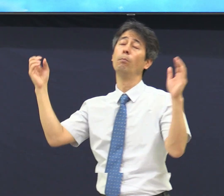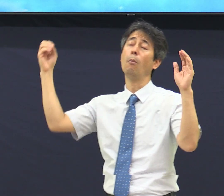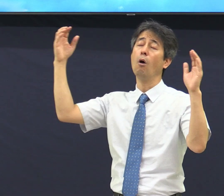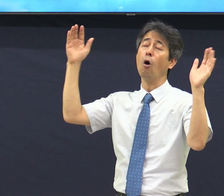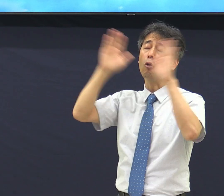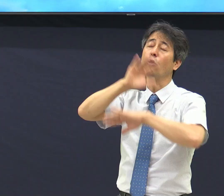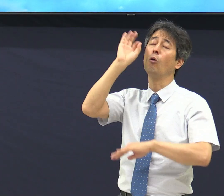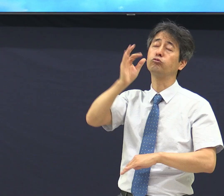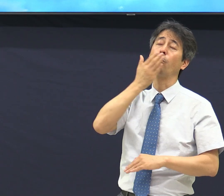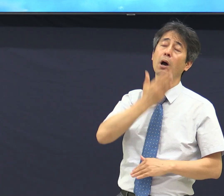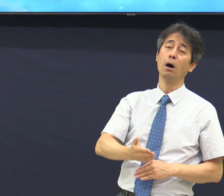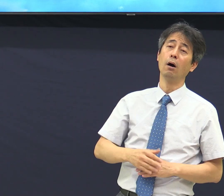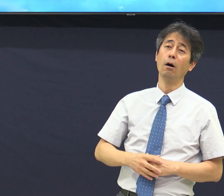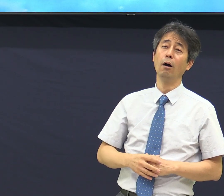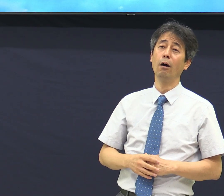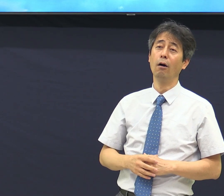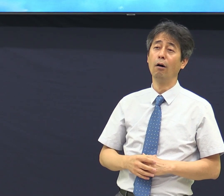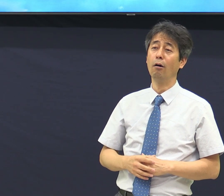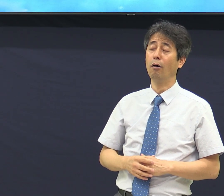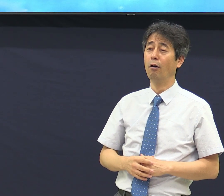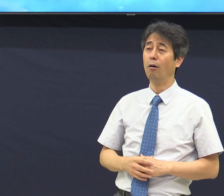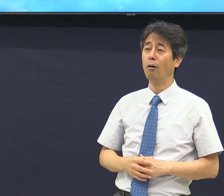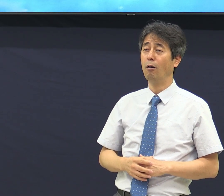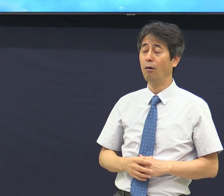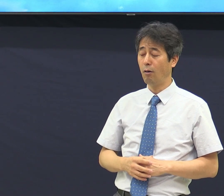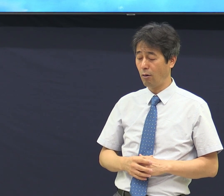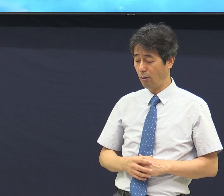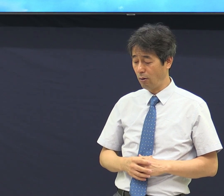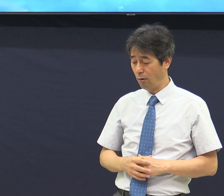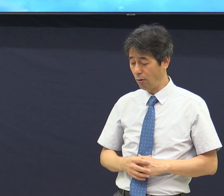있어도 어둡게 될 수 있다라는 것이죠.